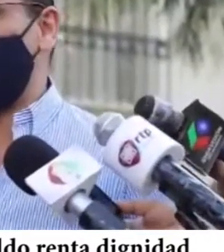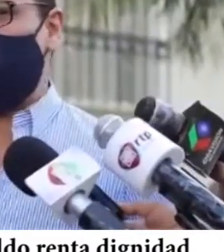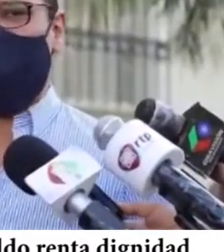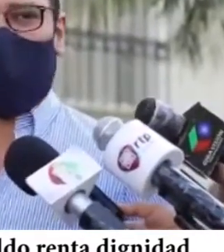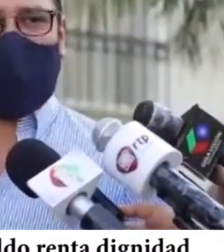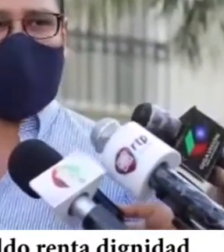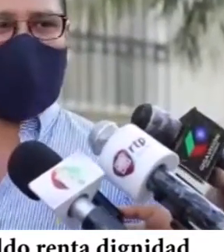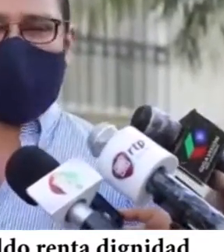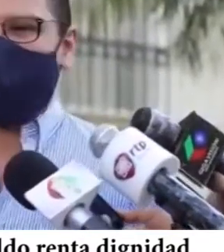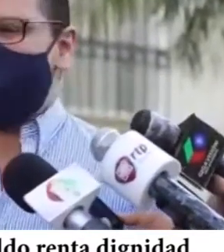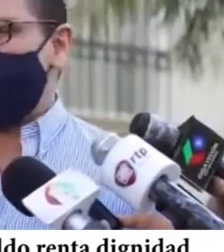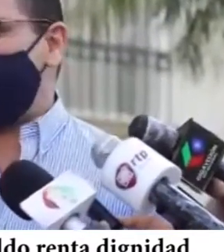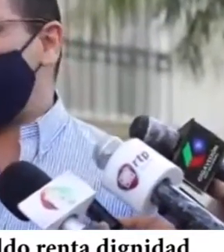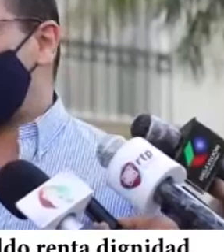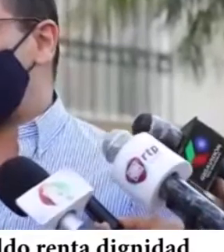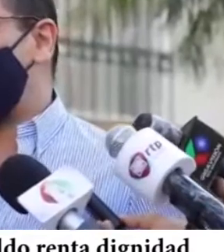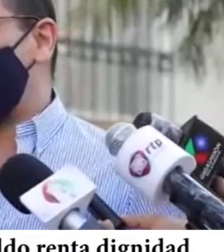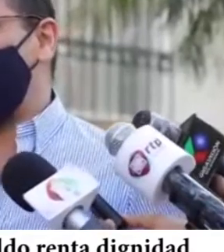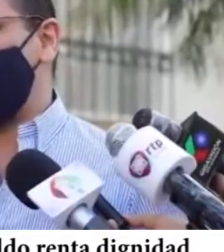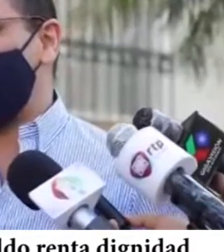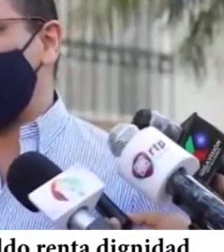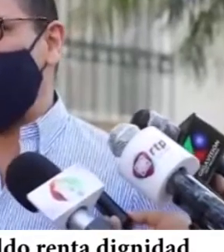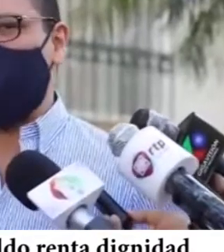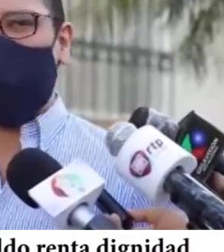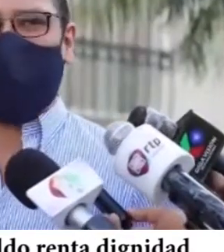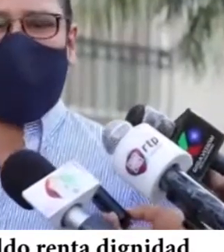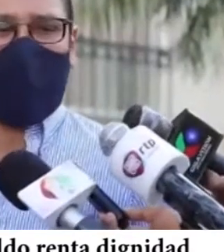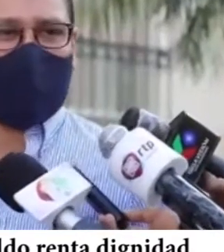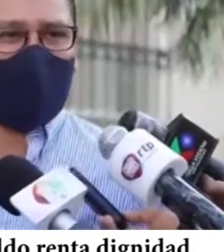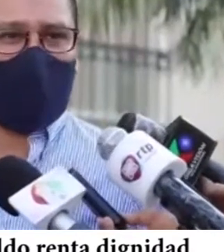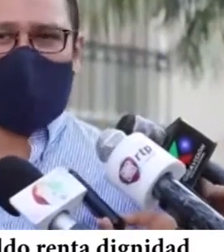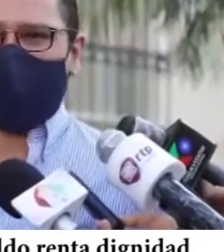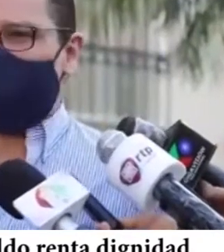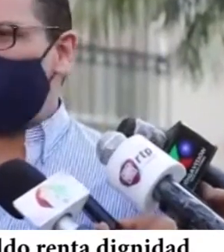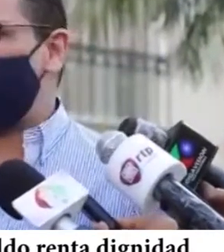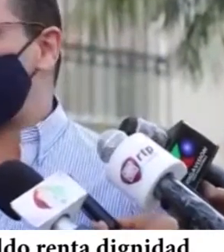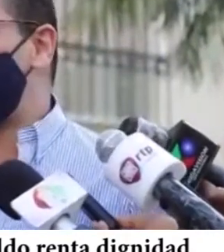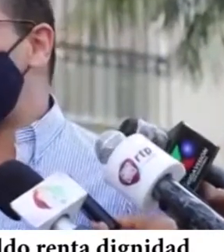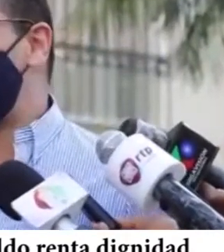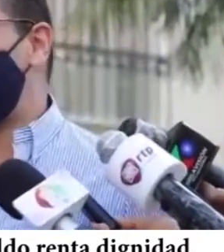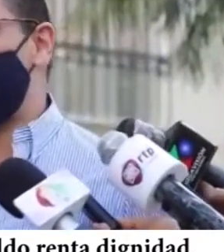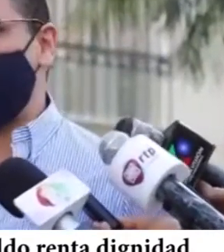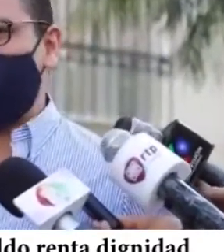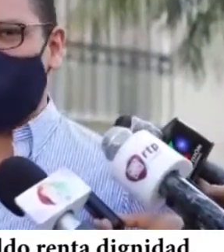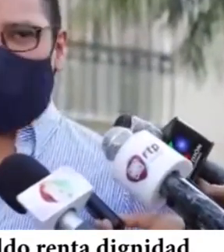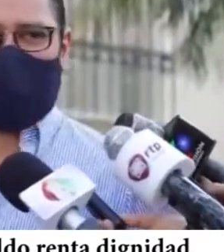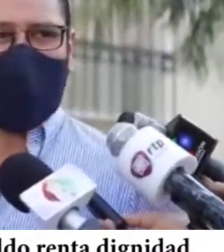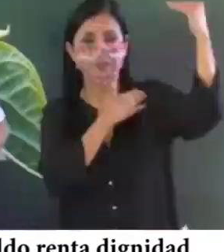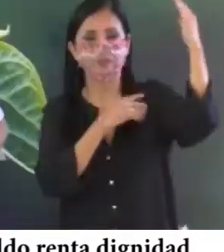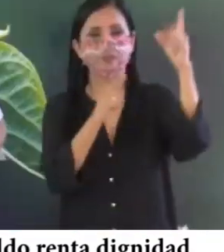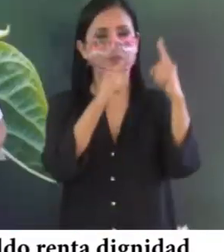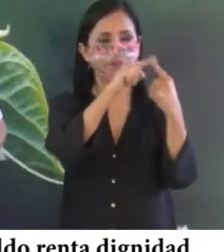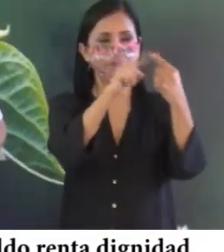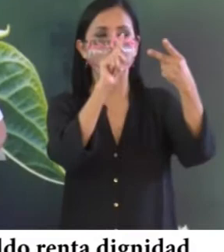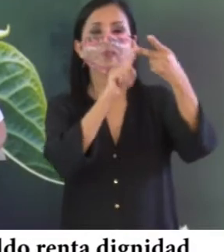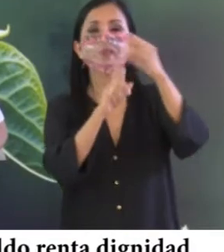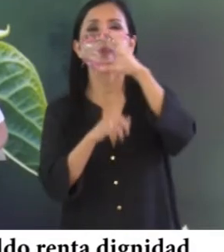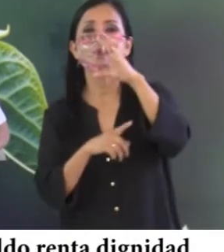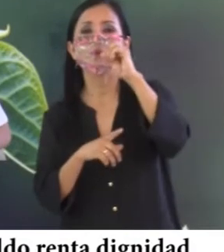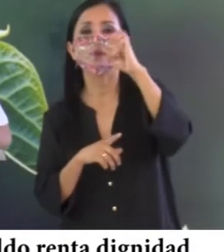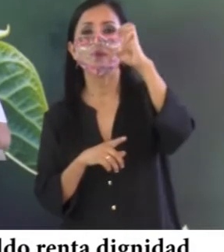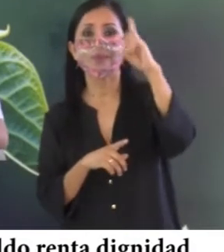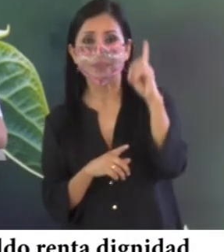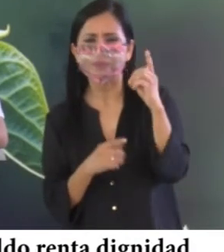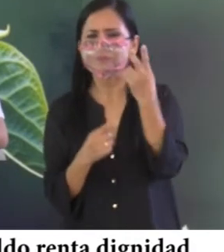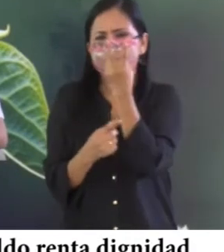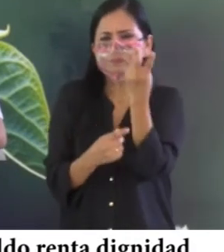supuesto vamos a garantizar de que esta cancelación se haga efectiva a todas las personas beneficiarias a la renta de dignidad.